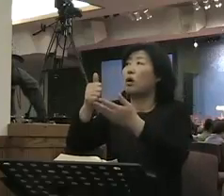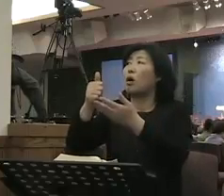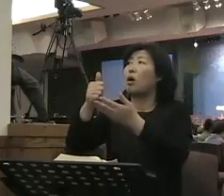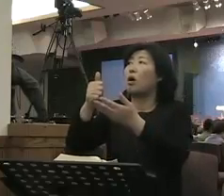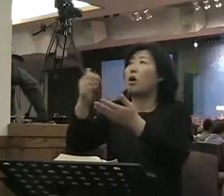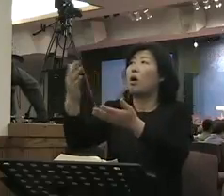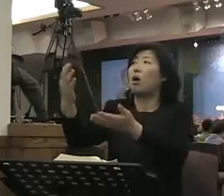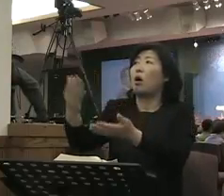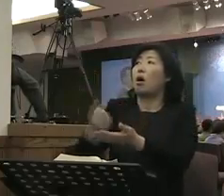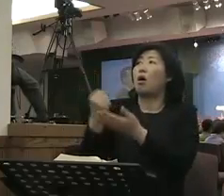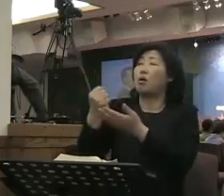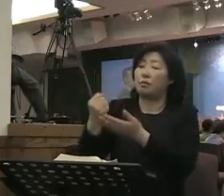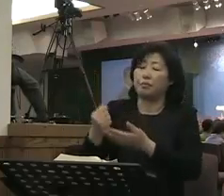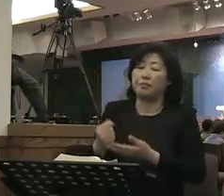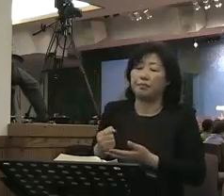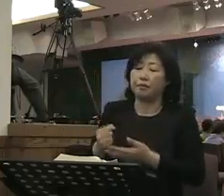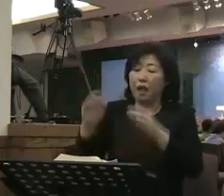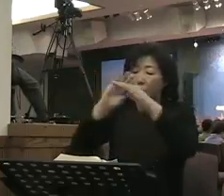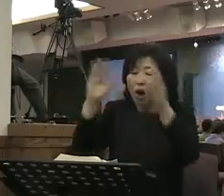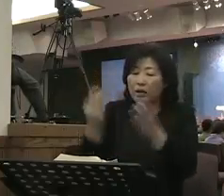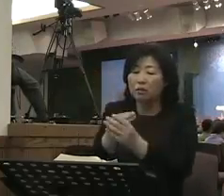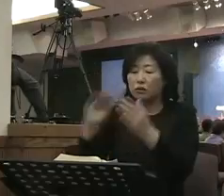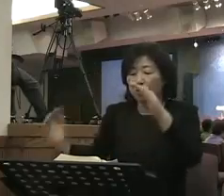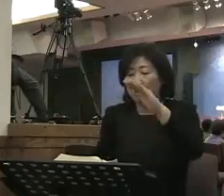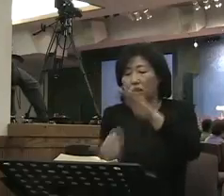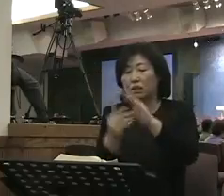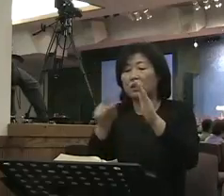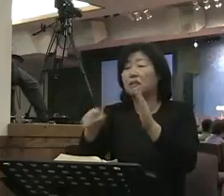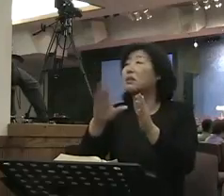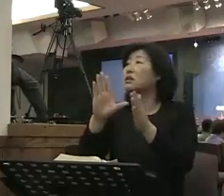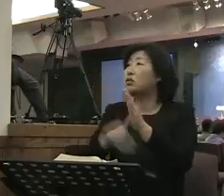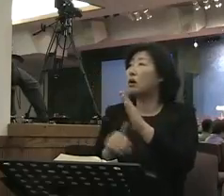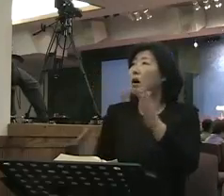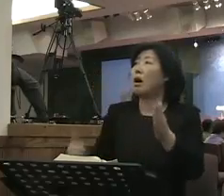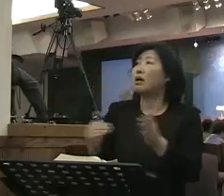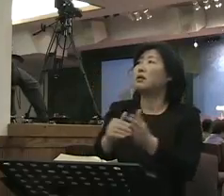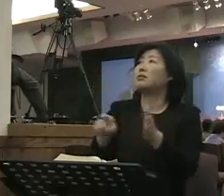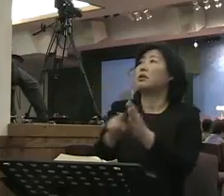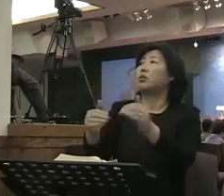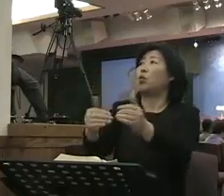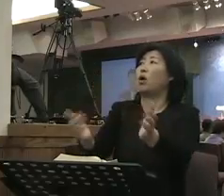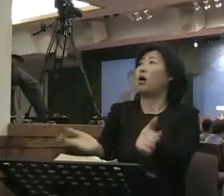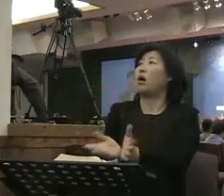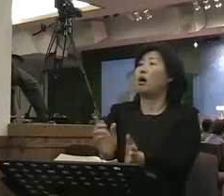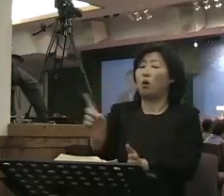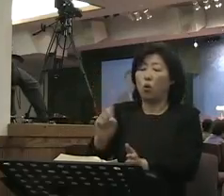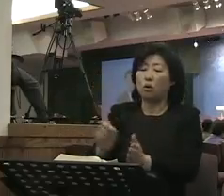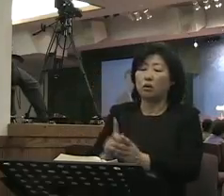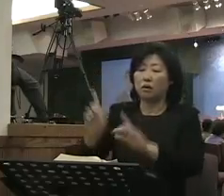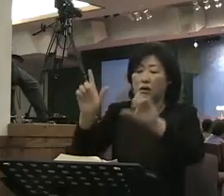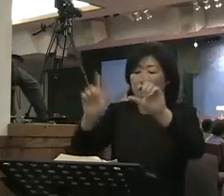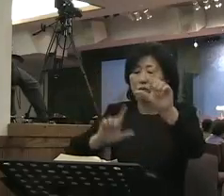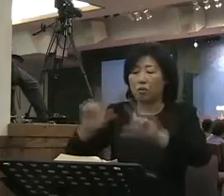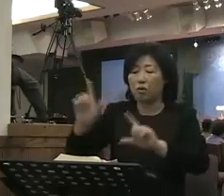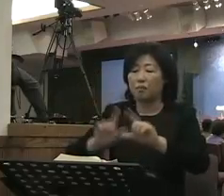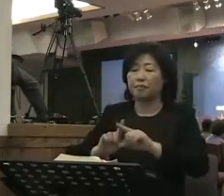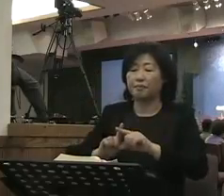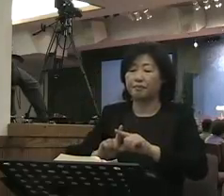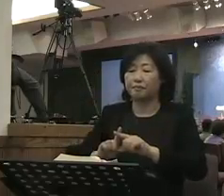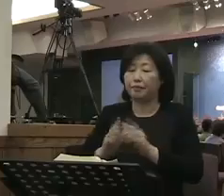받고 약속이 완전히 이루어질 그때까지 그 믿음의 공동체가 어떻게 살았는가, 어떠한 모습으로